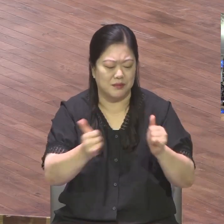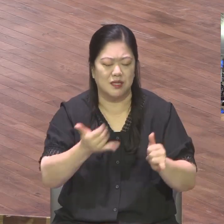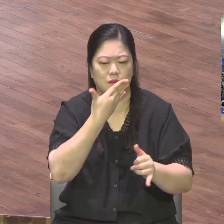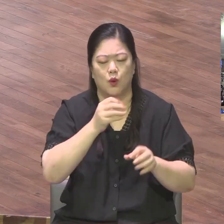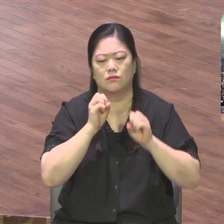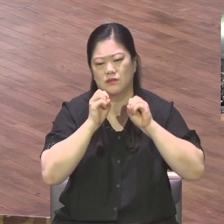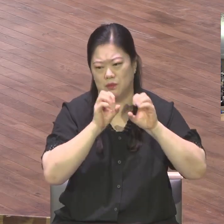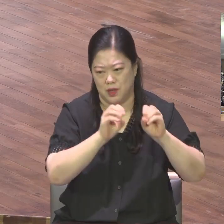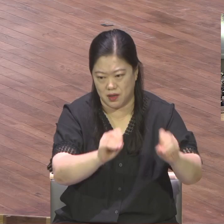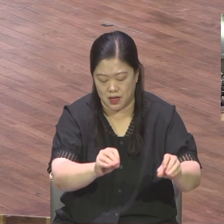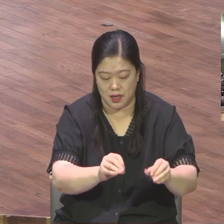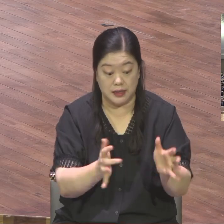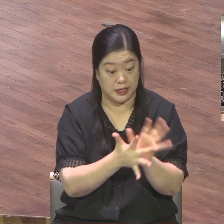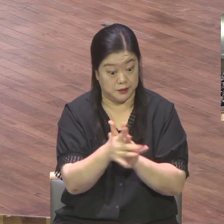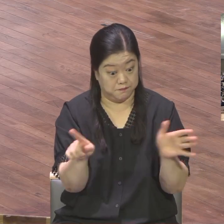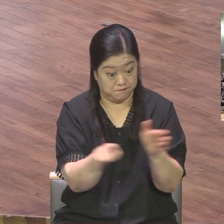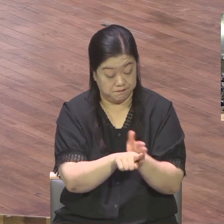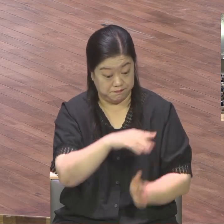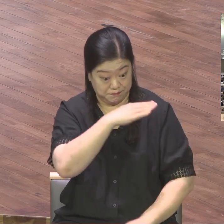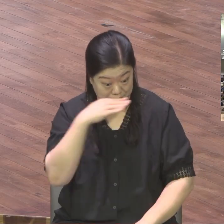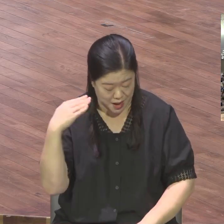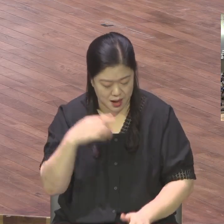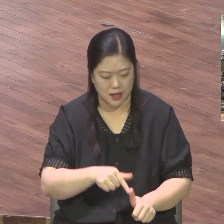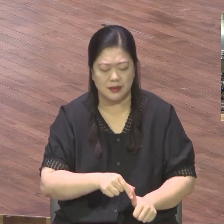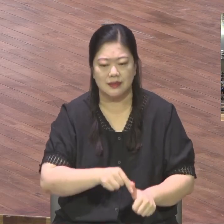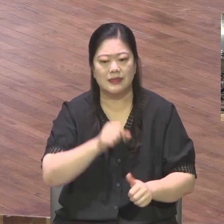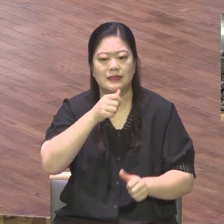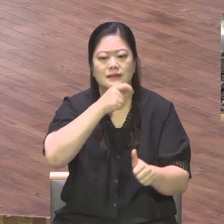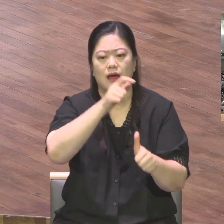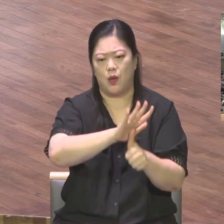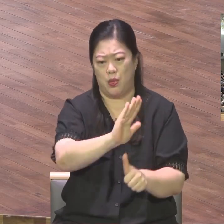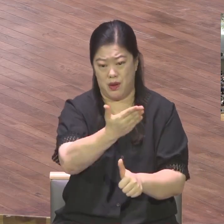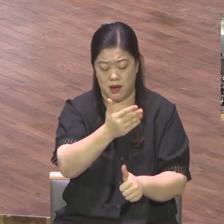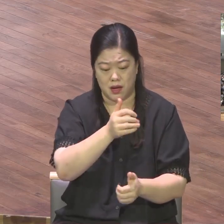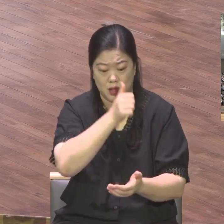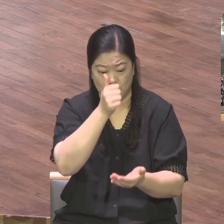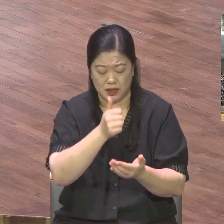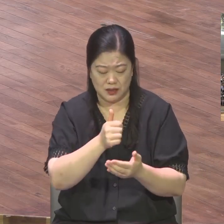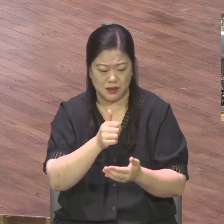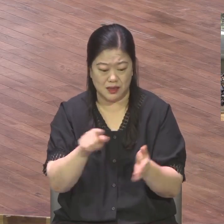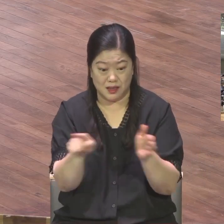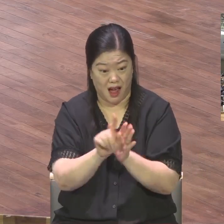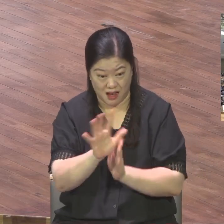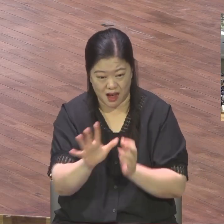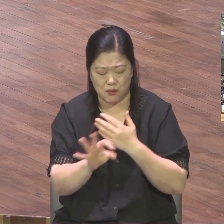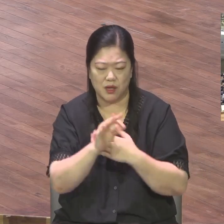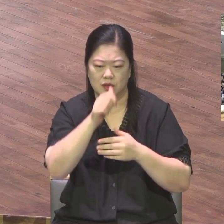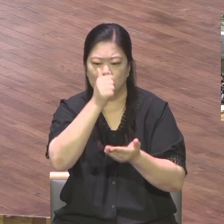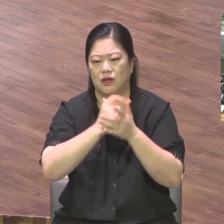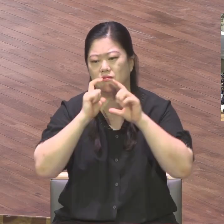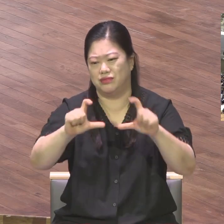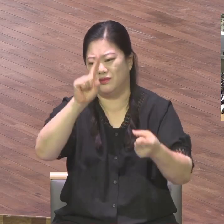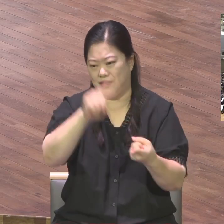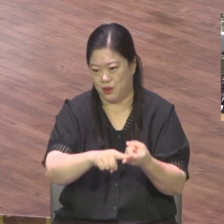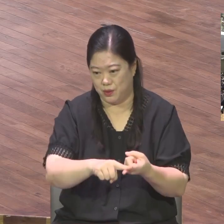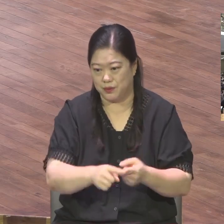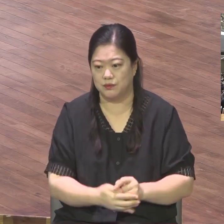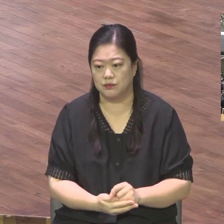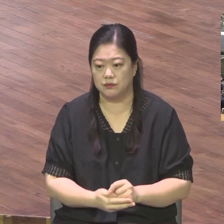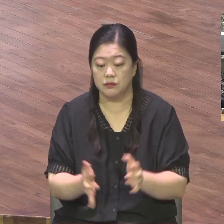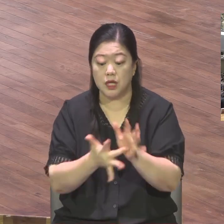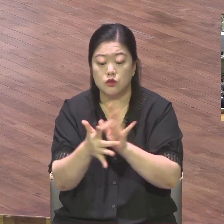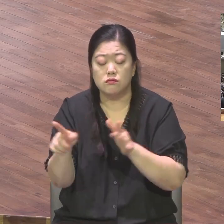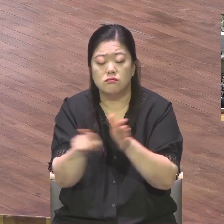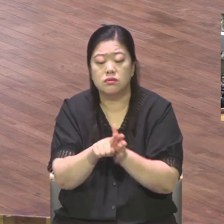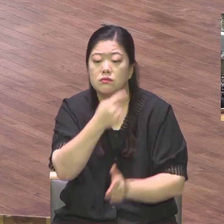세례를 받는 사람은 구원을 얻을 것이요 믿지 않는 사람은 정죄를 받으리라. 믿는 자들에게는 이런 표적이 따르리니 곧 그들이